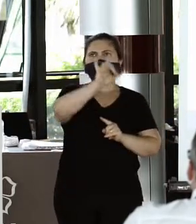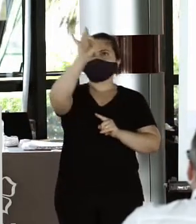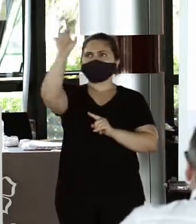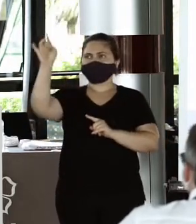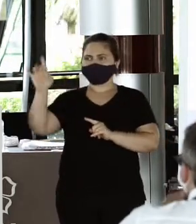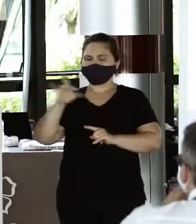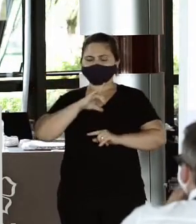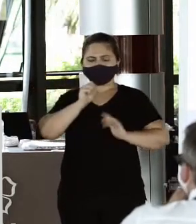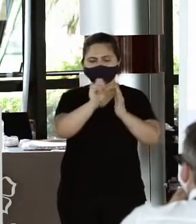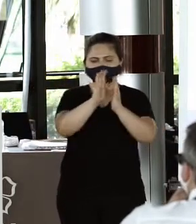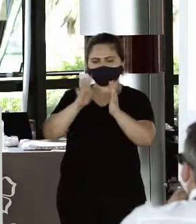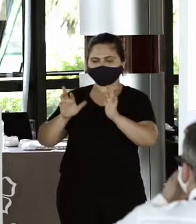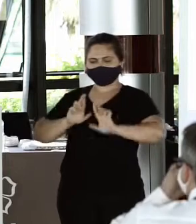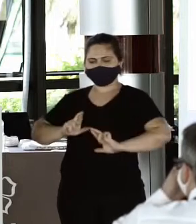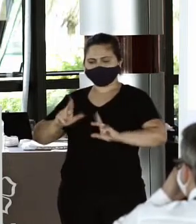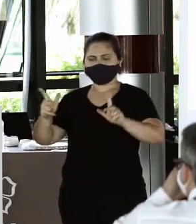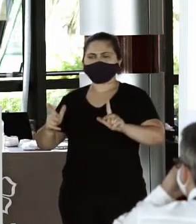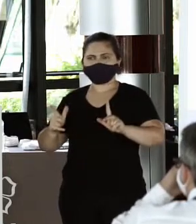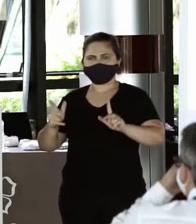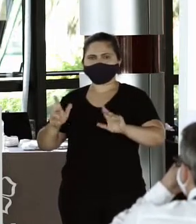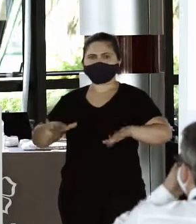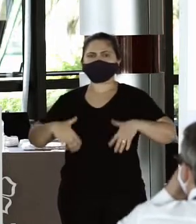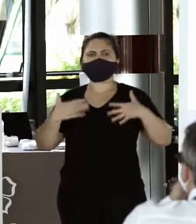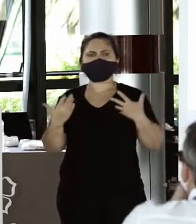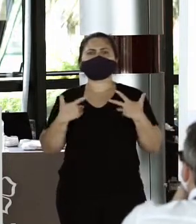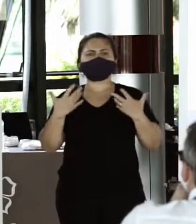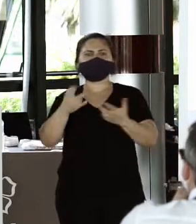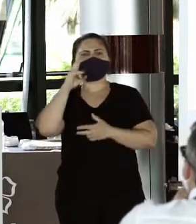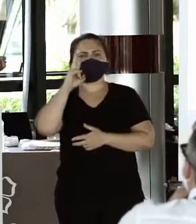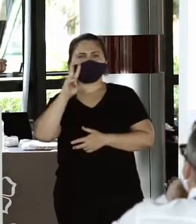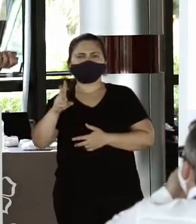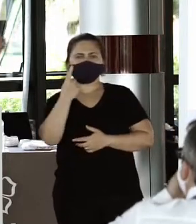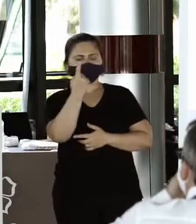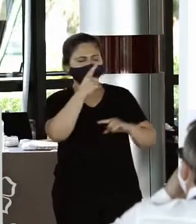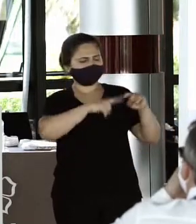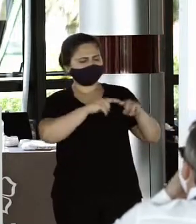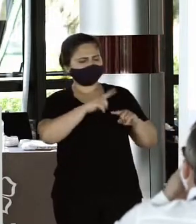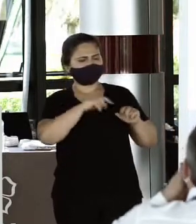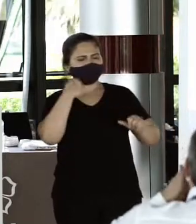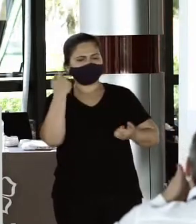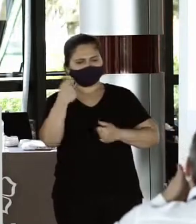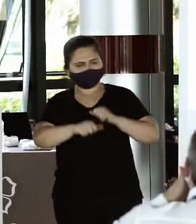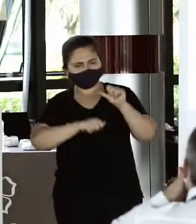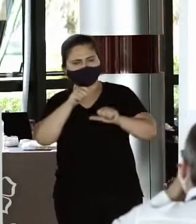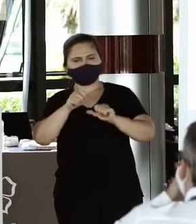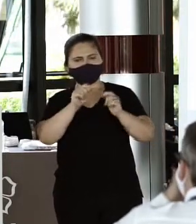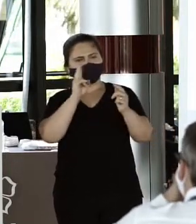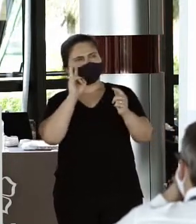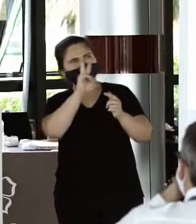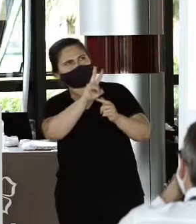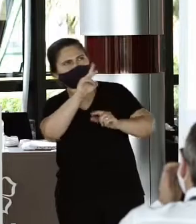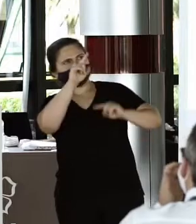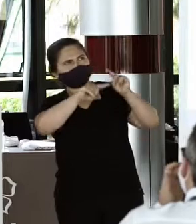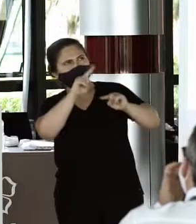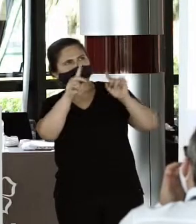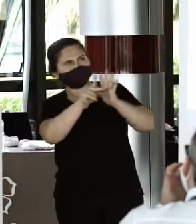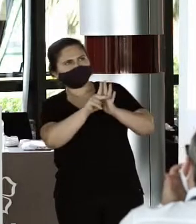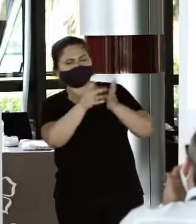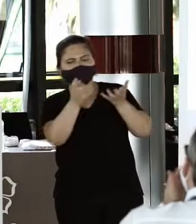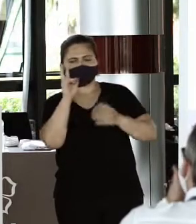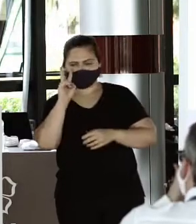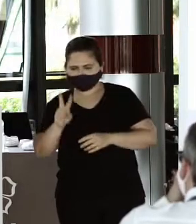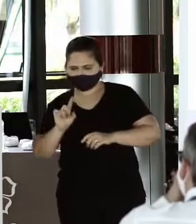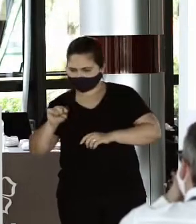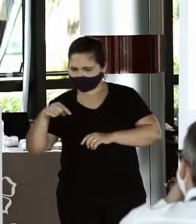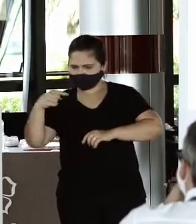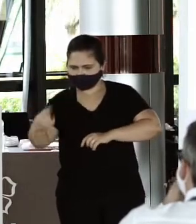emissividade diferente. Então, se eu quero olhar determinado material, eu vou ter que alterar a emissividade para olhar aquele material. Se eu quero olhar o outro,